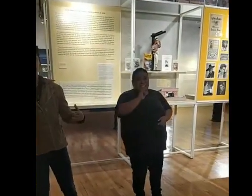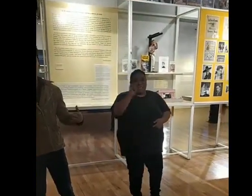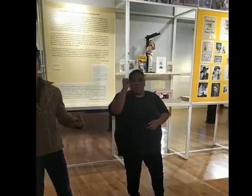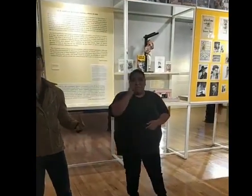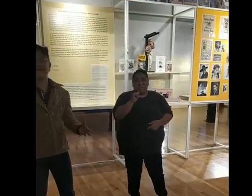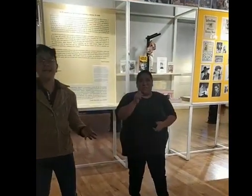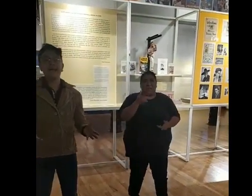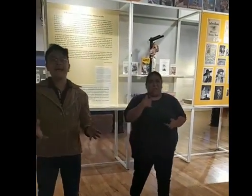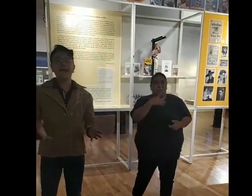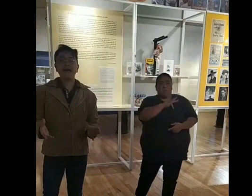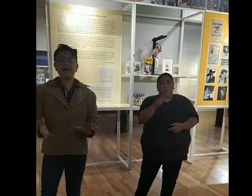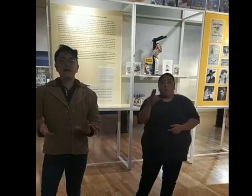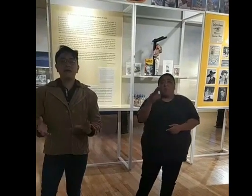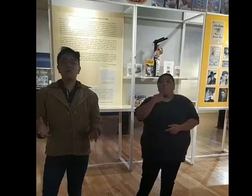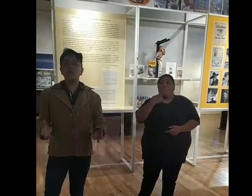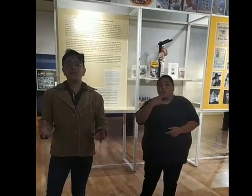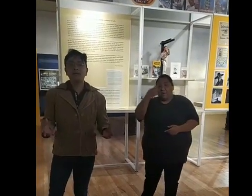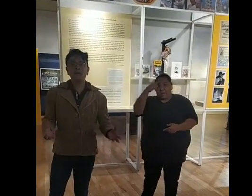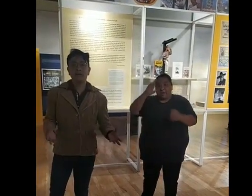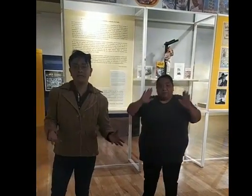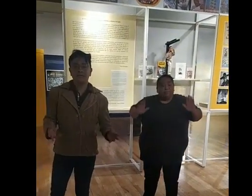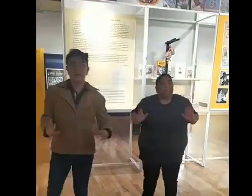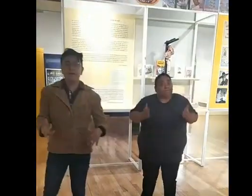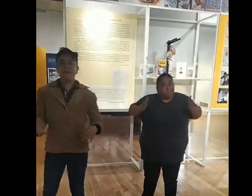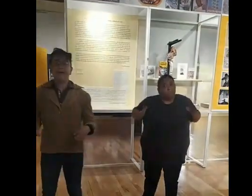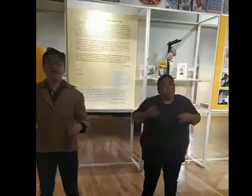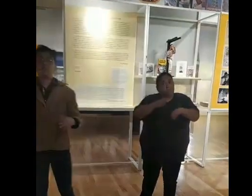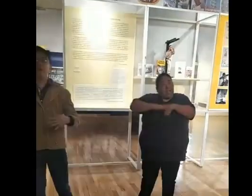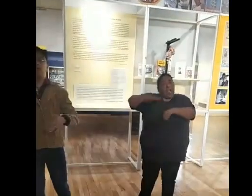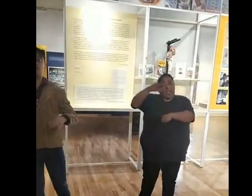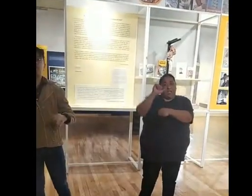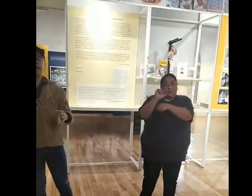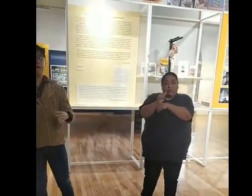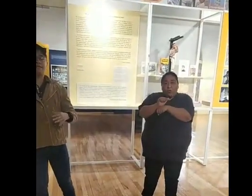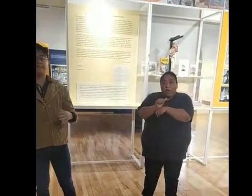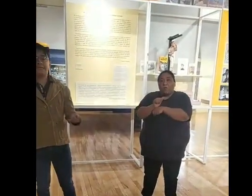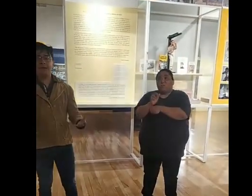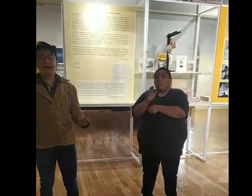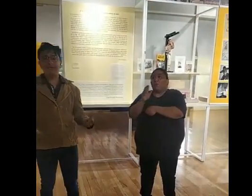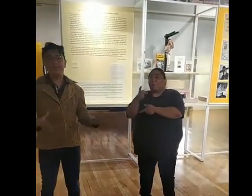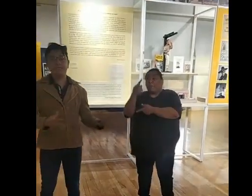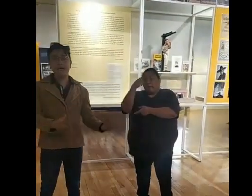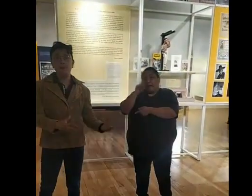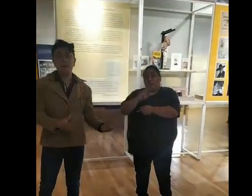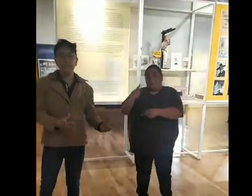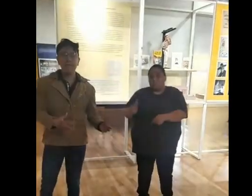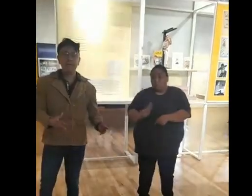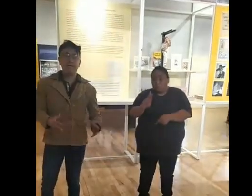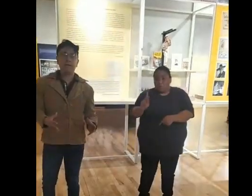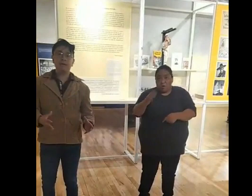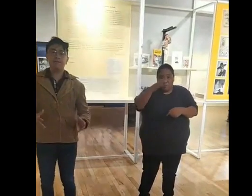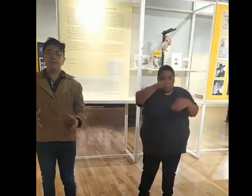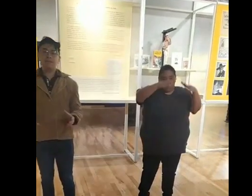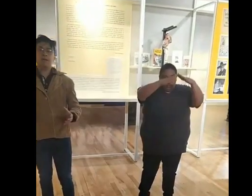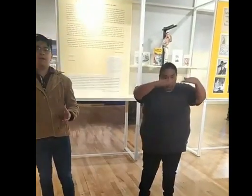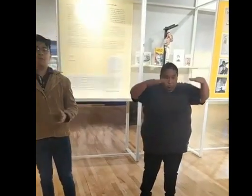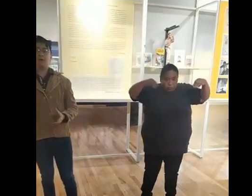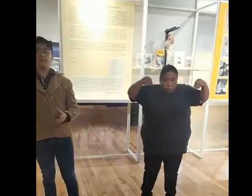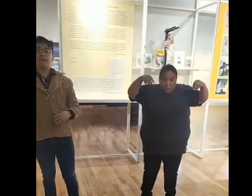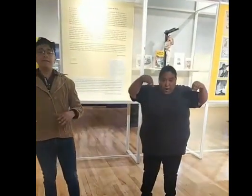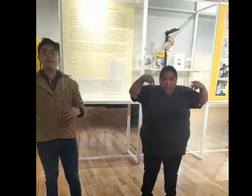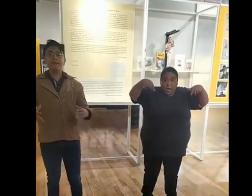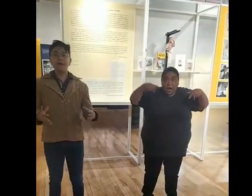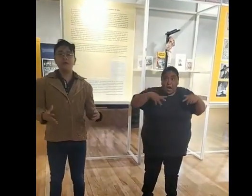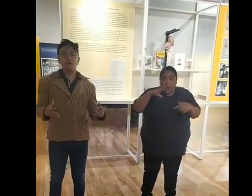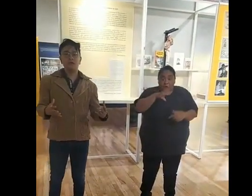poder impulsar a nuevos actores, que el pueblo visitaba estas carpas y